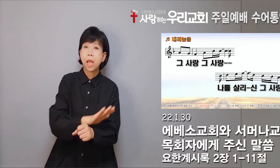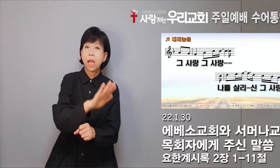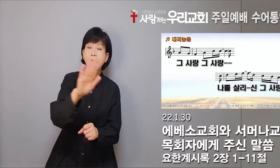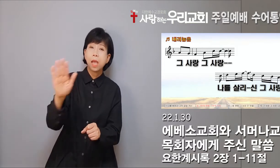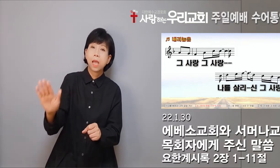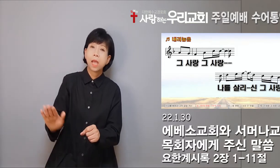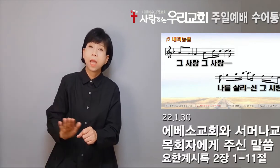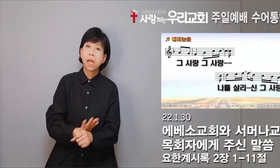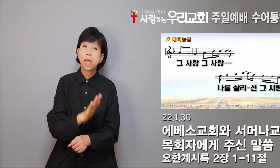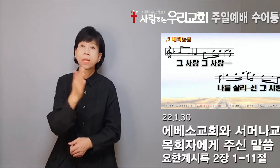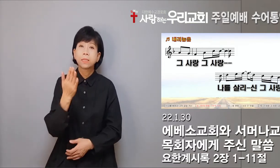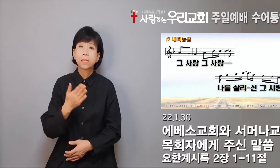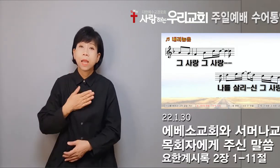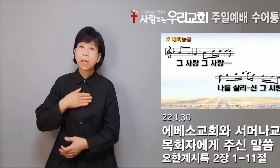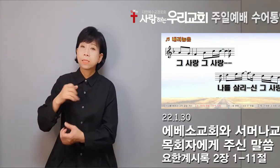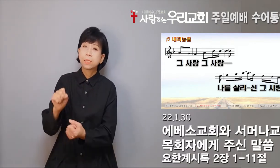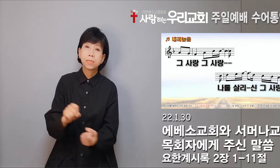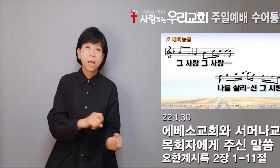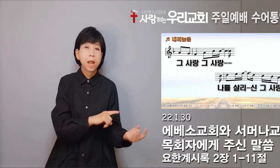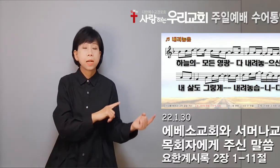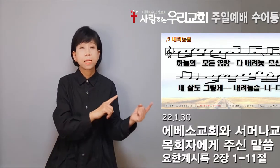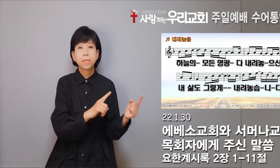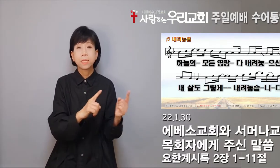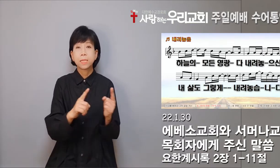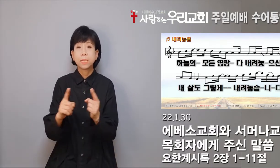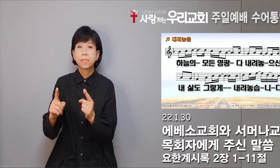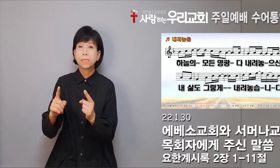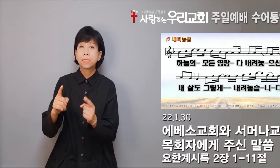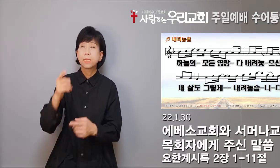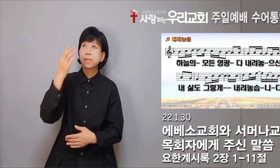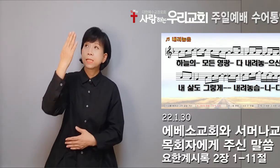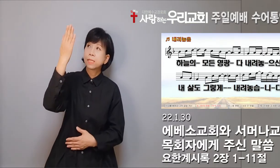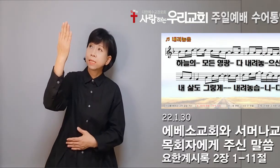나를 살리신 그 사랑